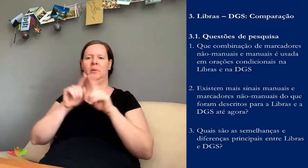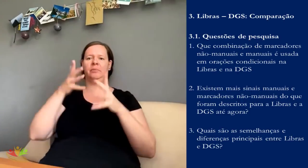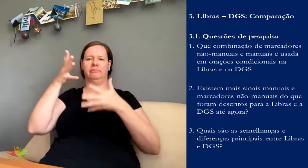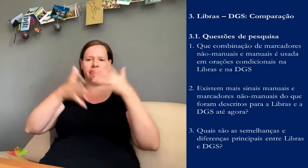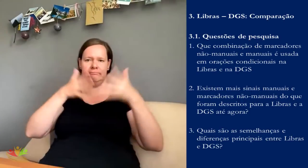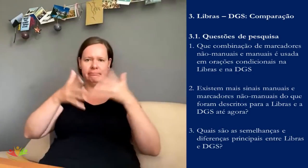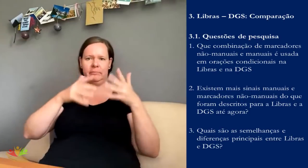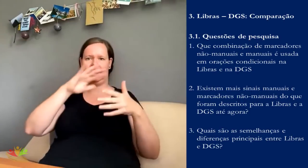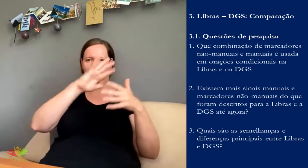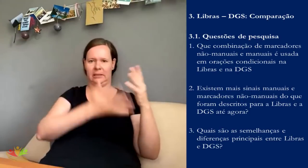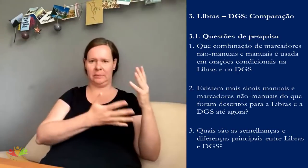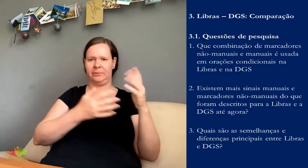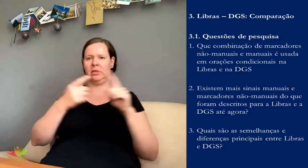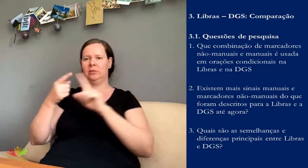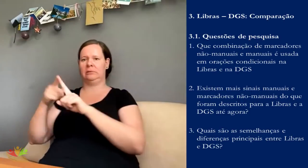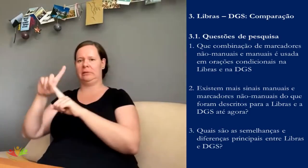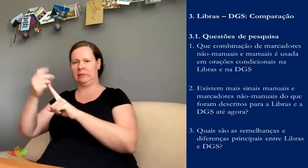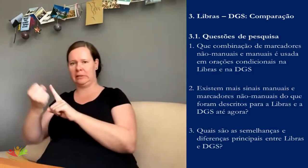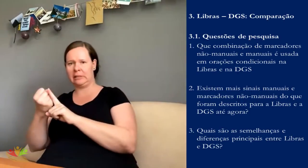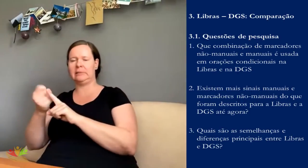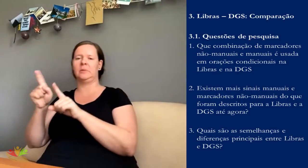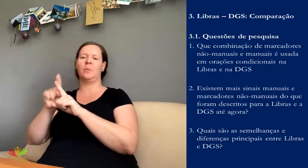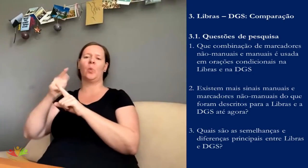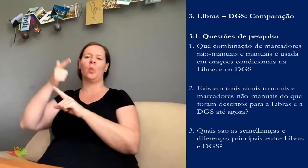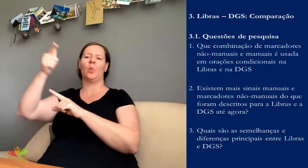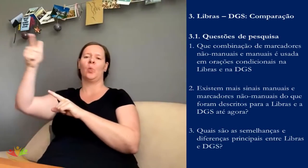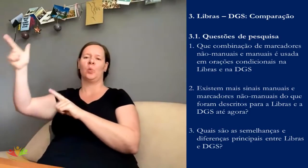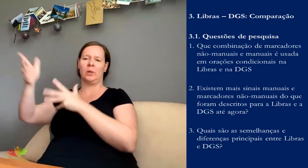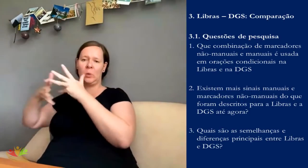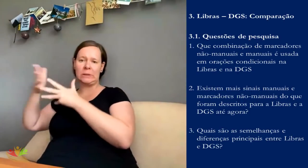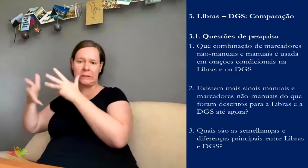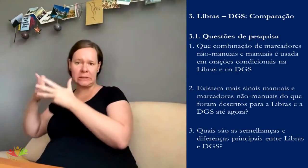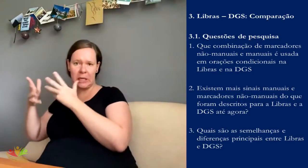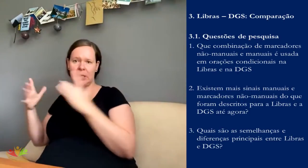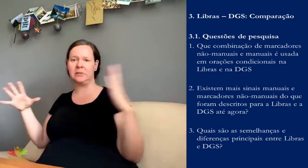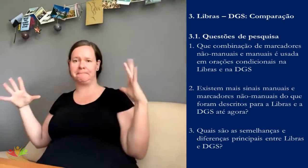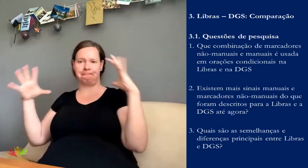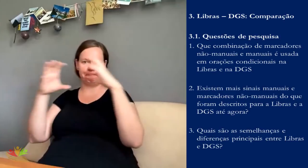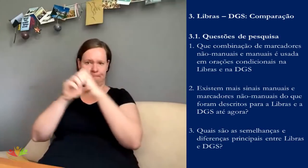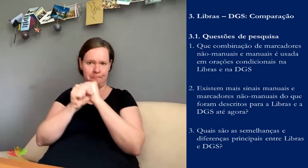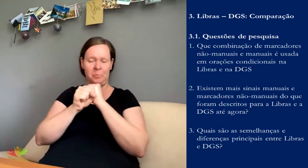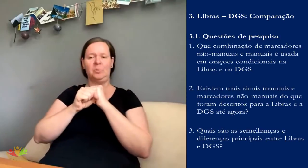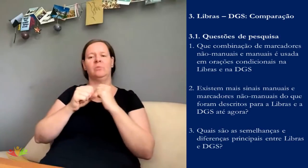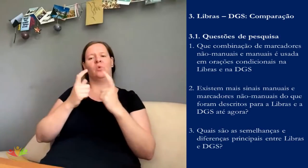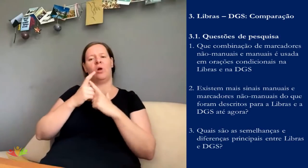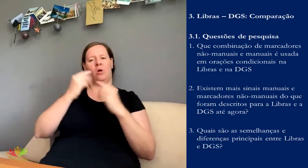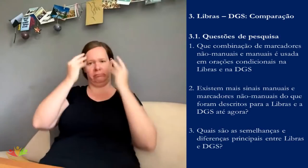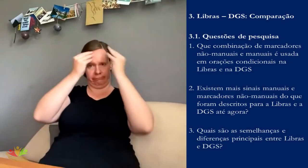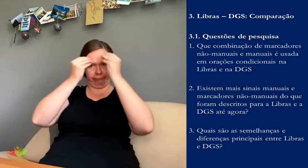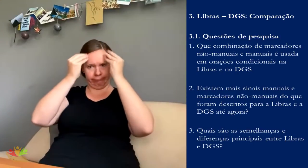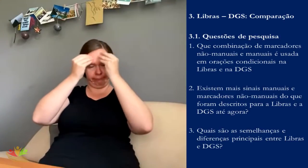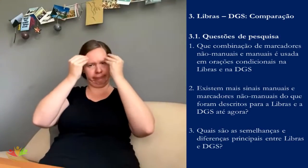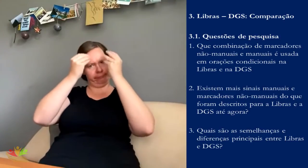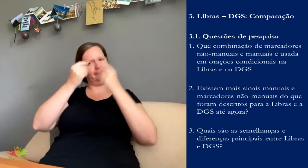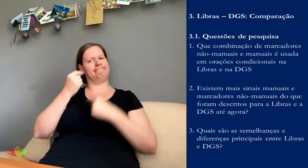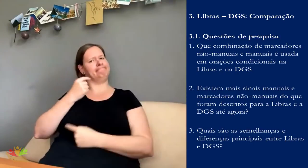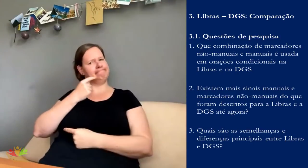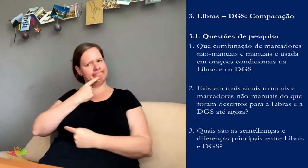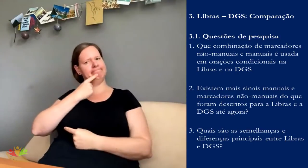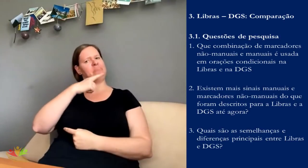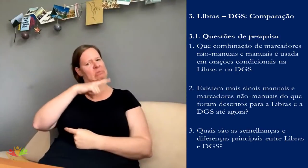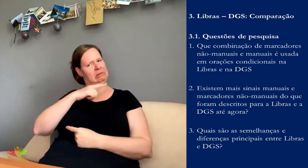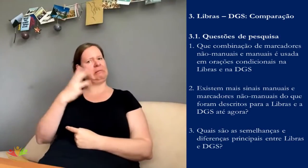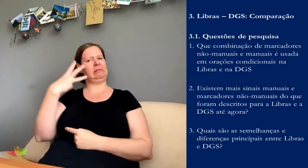Então, eu já fiz a parte teórica, já mostrei o que é uma sentença condicional, mostrei alguns aspectos da língua de sinais e da língua de sinais